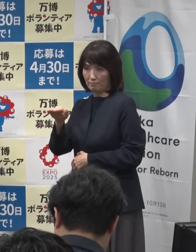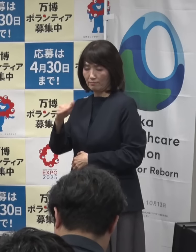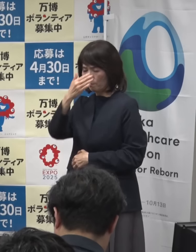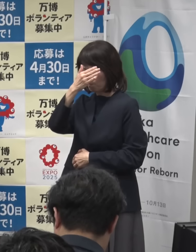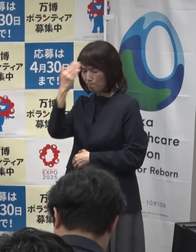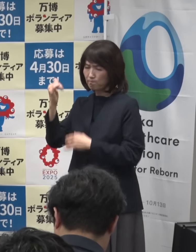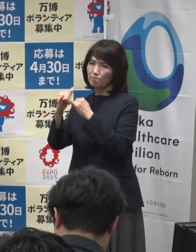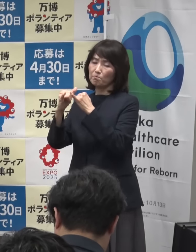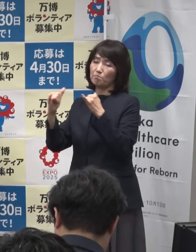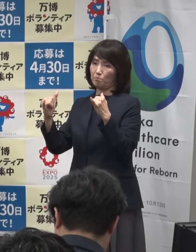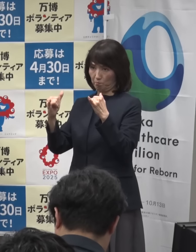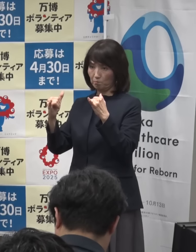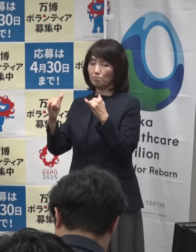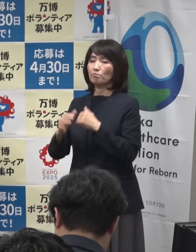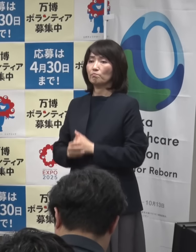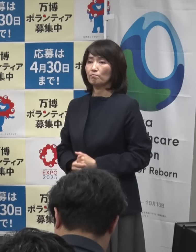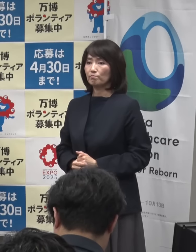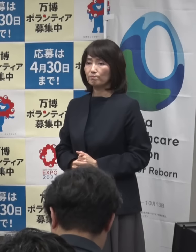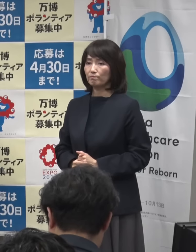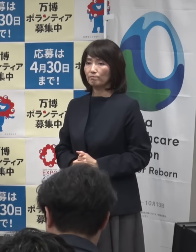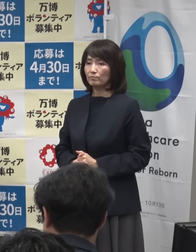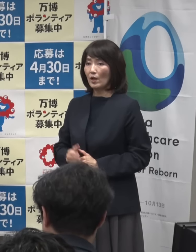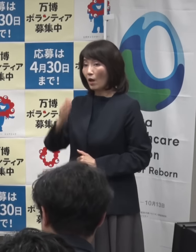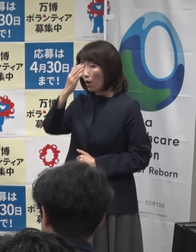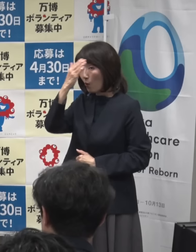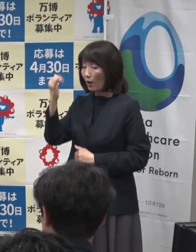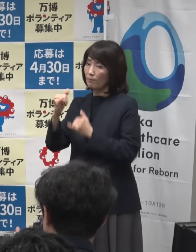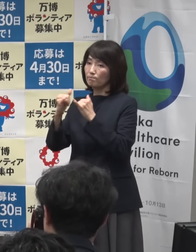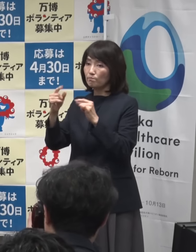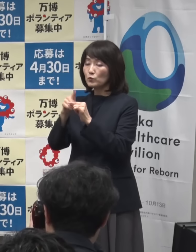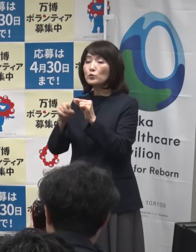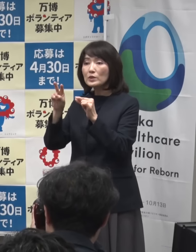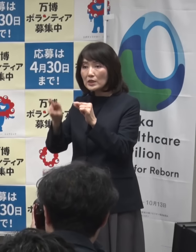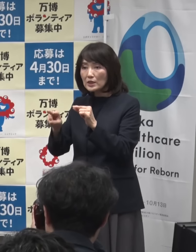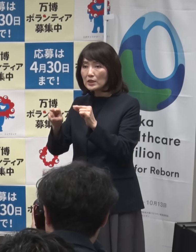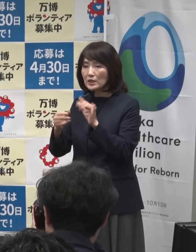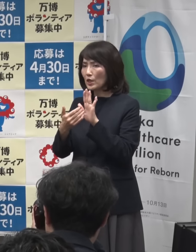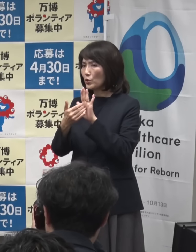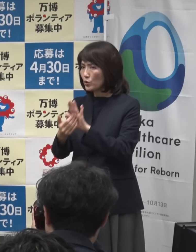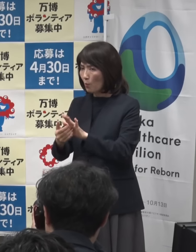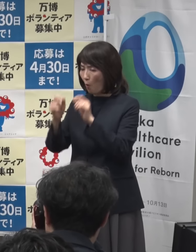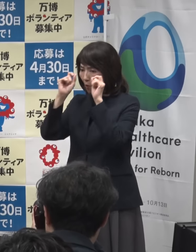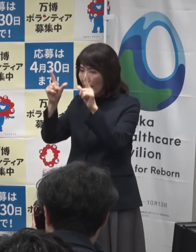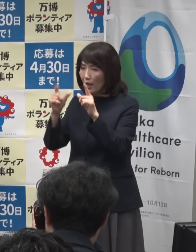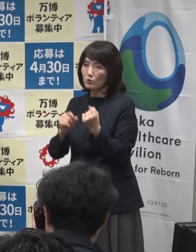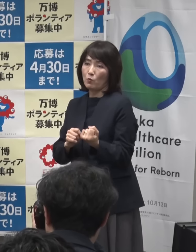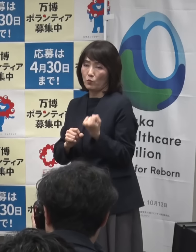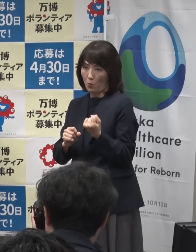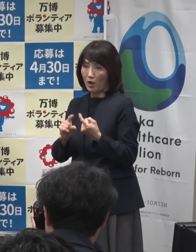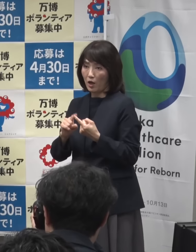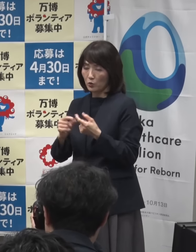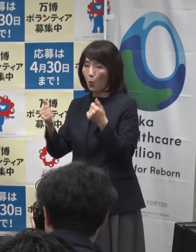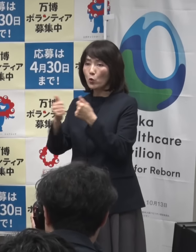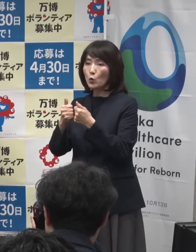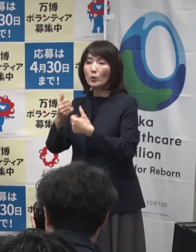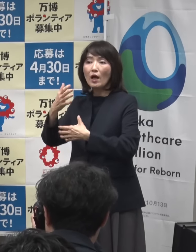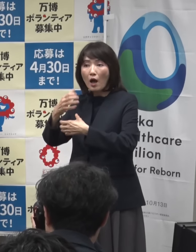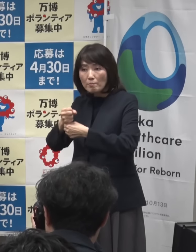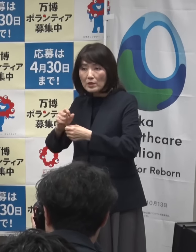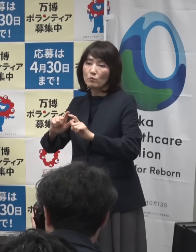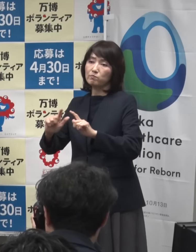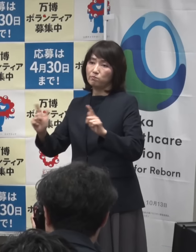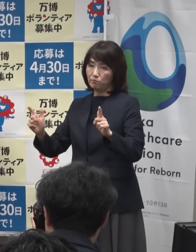代の方です。ですので、若者を中心とした予防啓発の強化と、そして相談日の拡充、